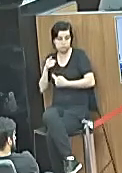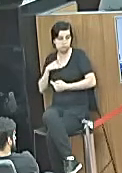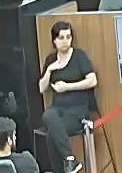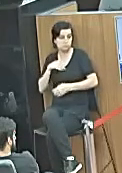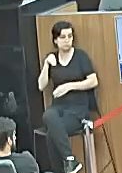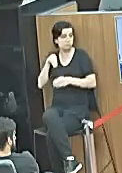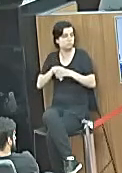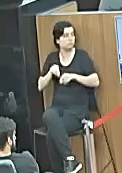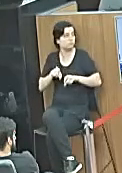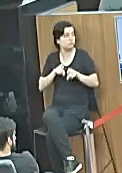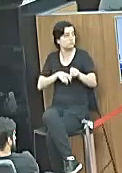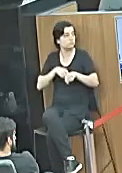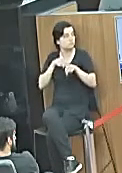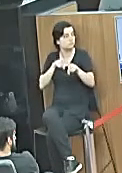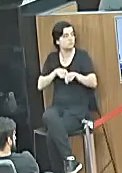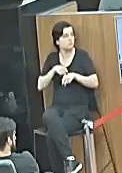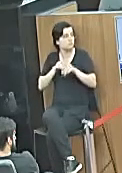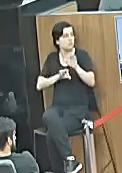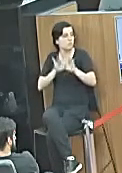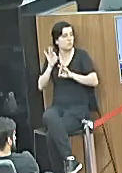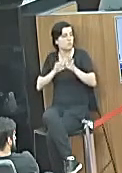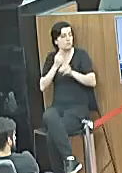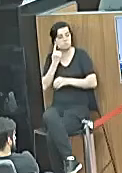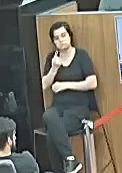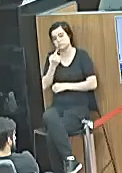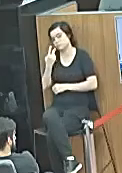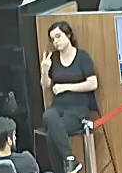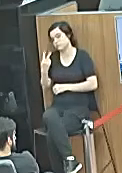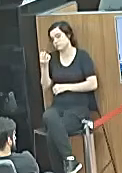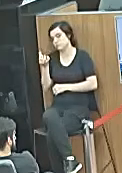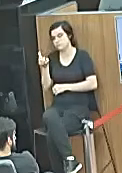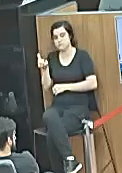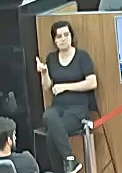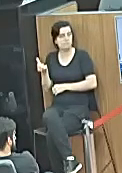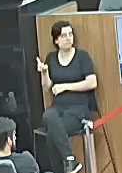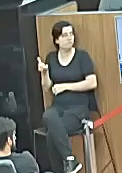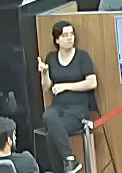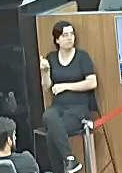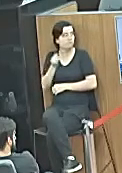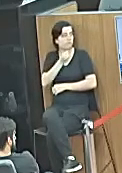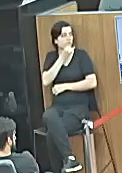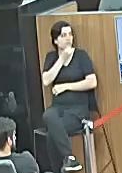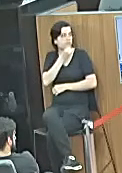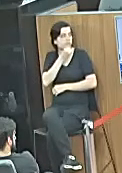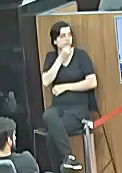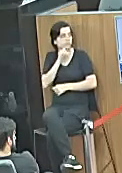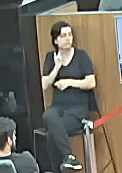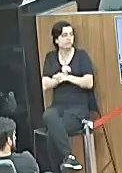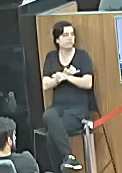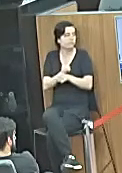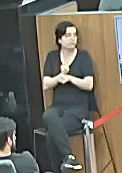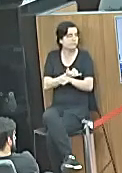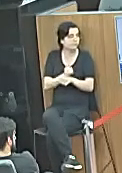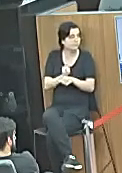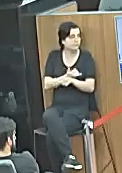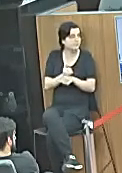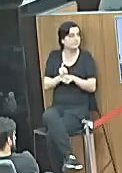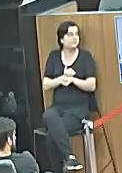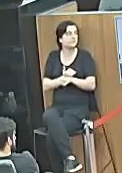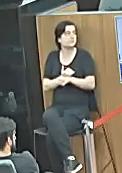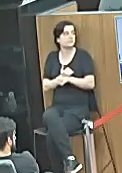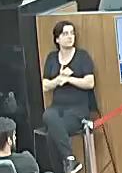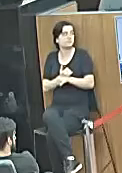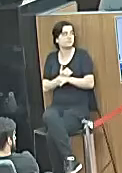âmbito do programa 126 com como estratégia pública para diminuir os conflitos